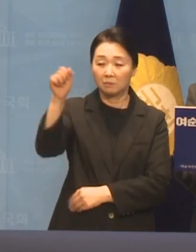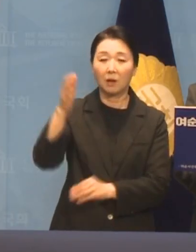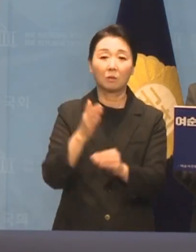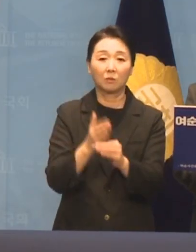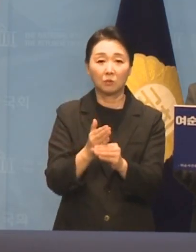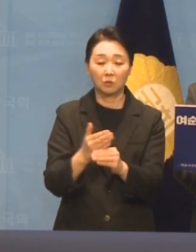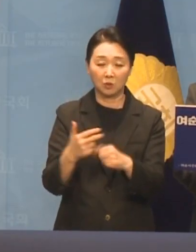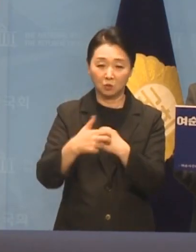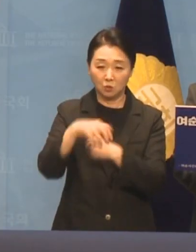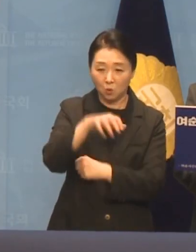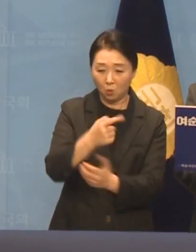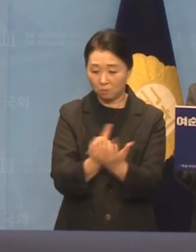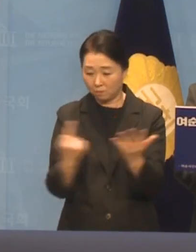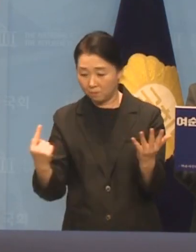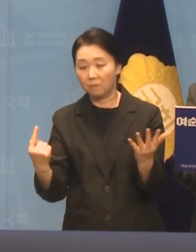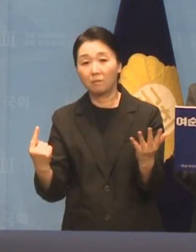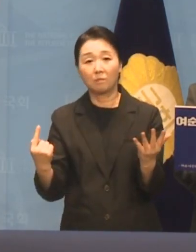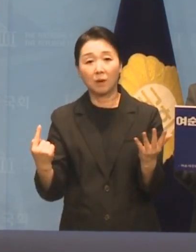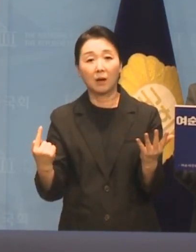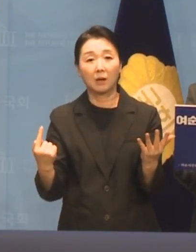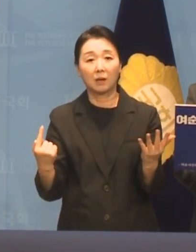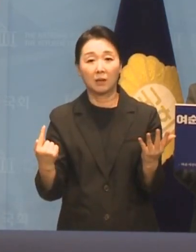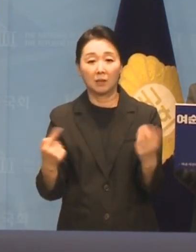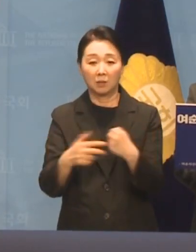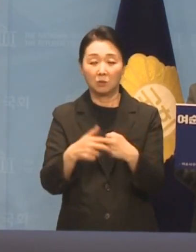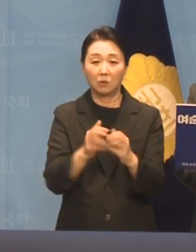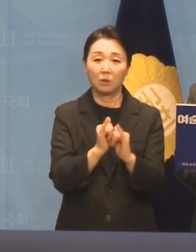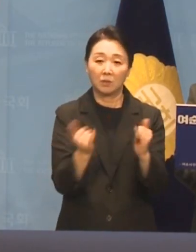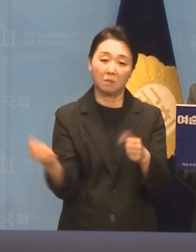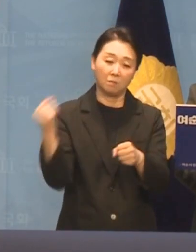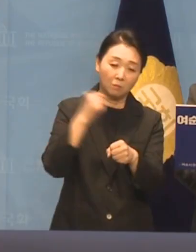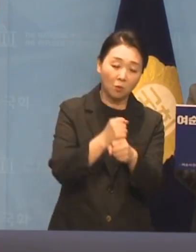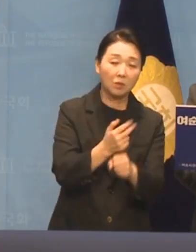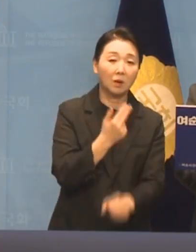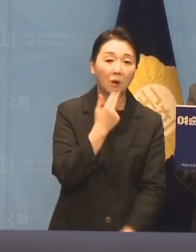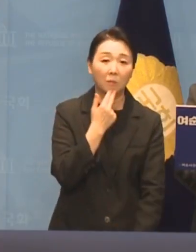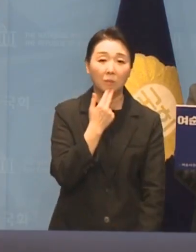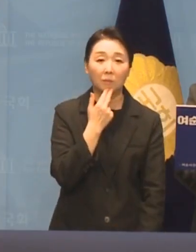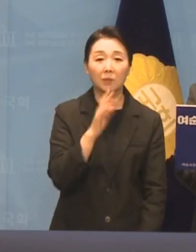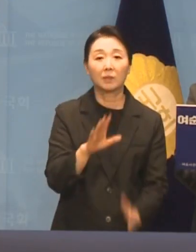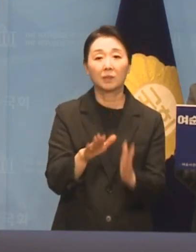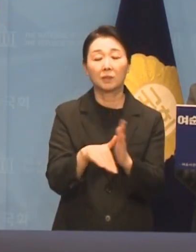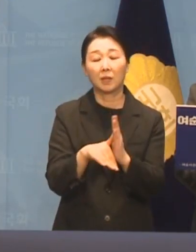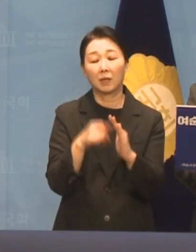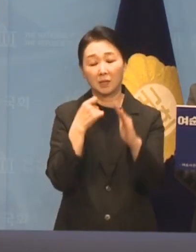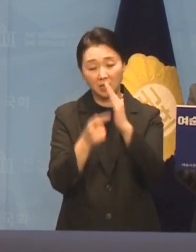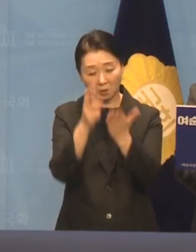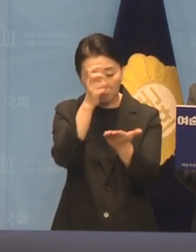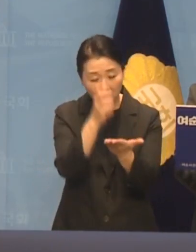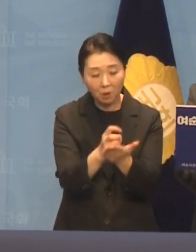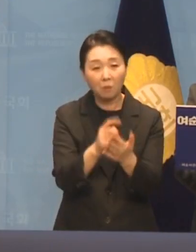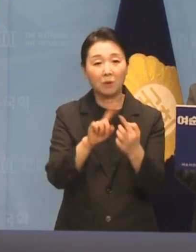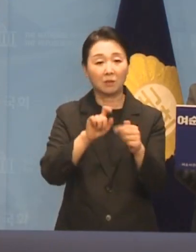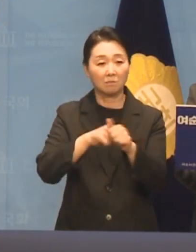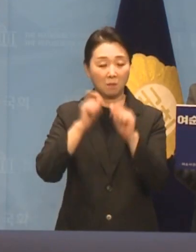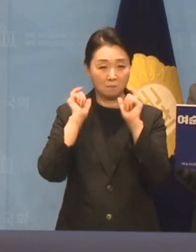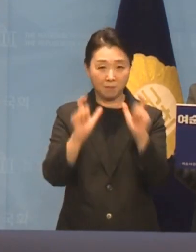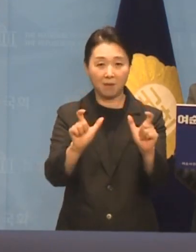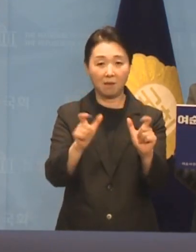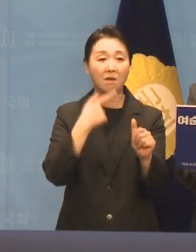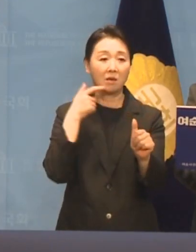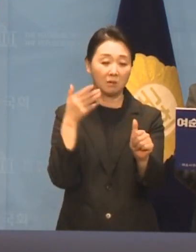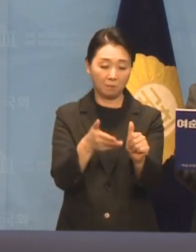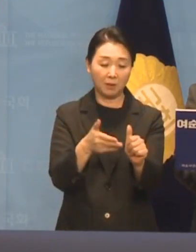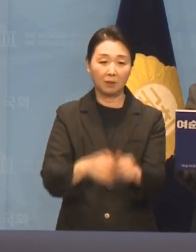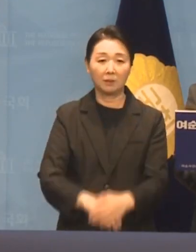중이거나 의료 현장을 이탈한 모든 의료인이 복귀하지 않으면 계엄법에 의해 처단한다고